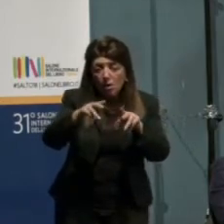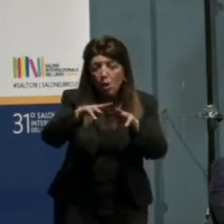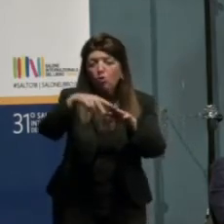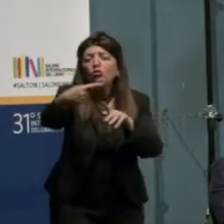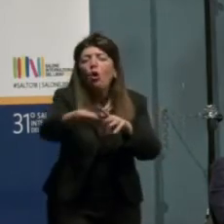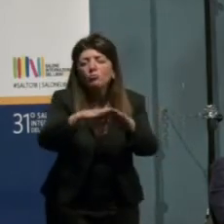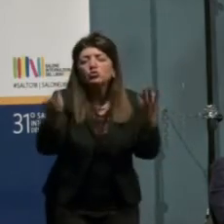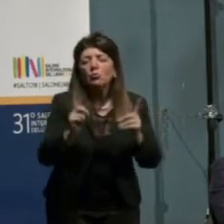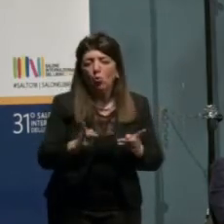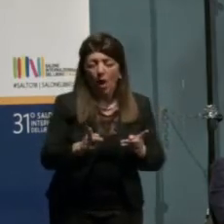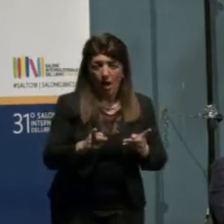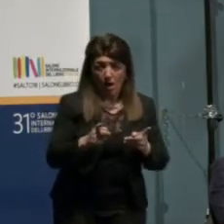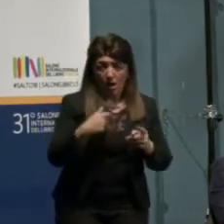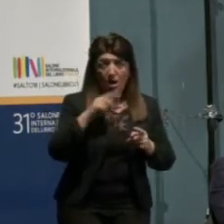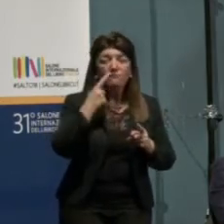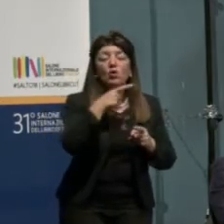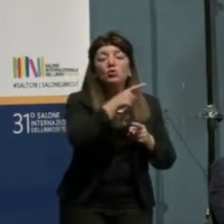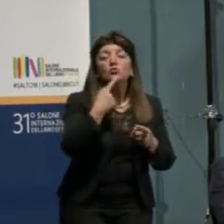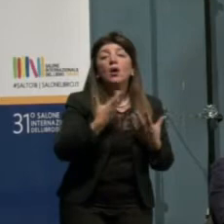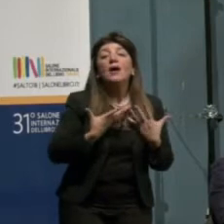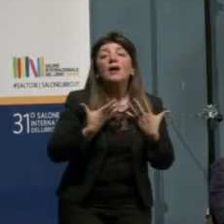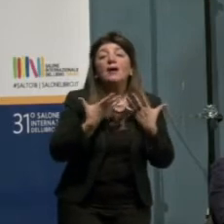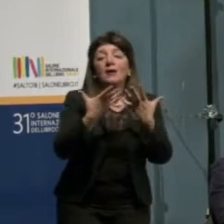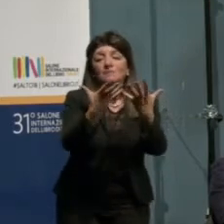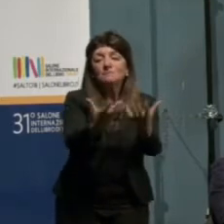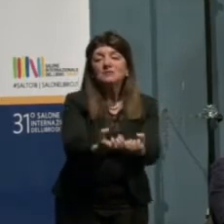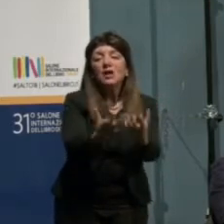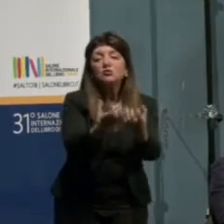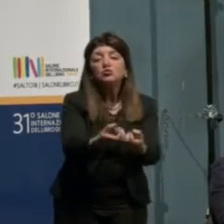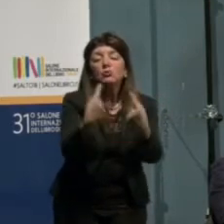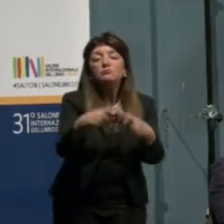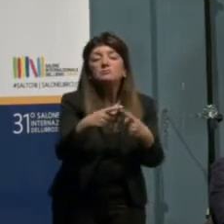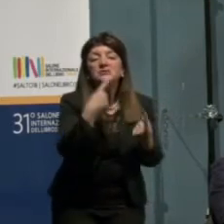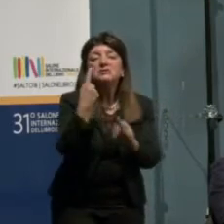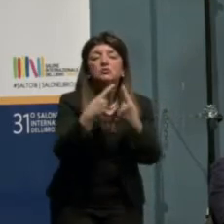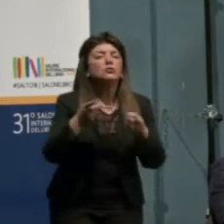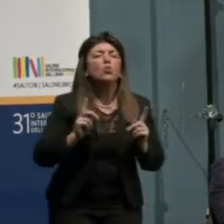gli assumessi per tutti dalla situazione quale alla vigilia di questo evento